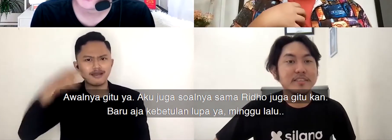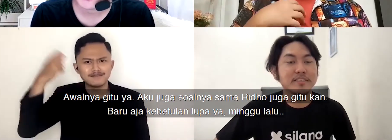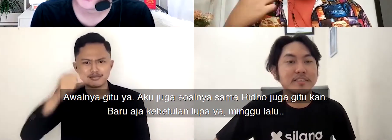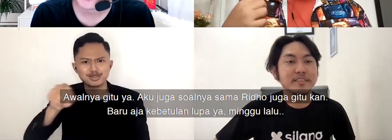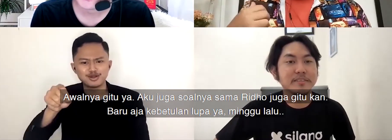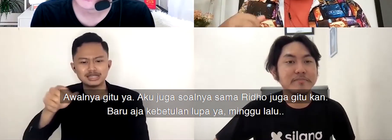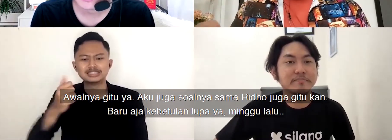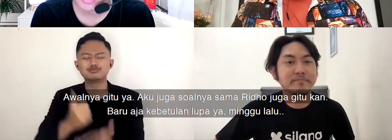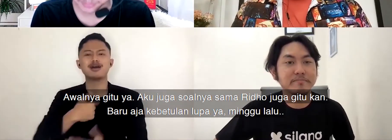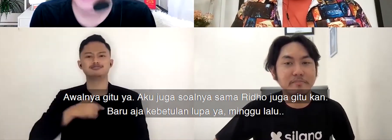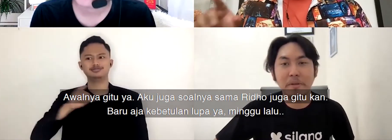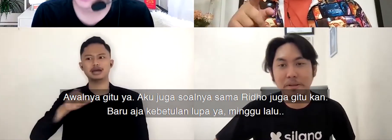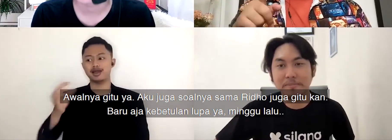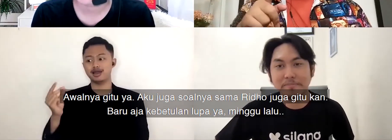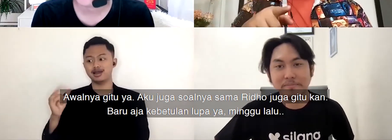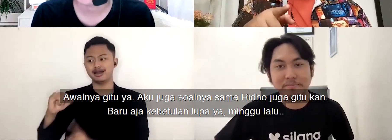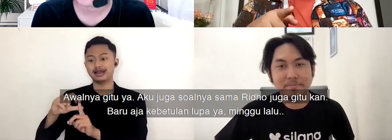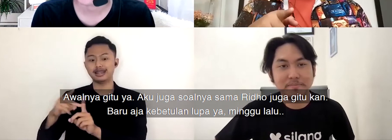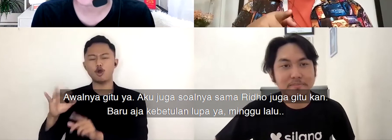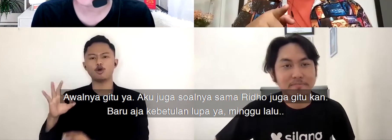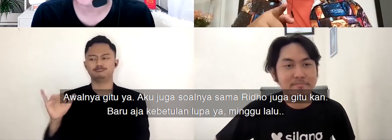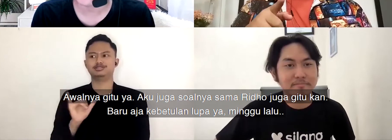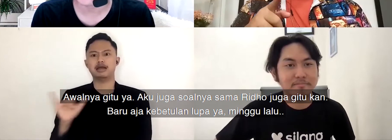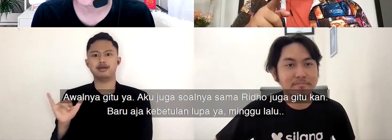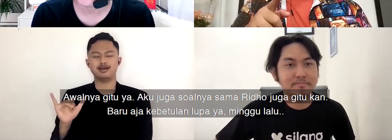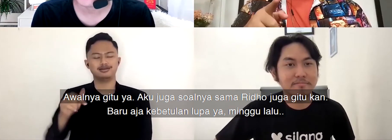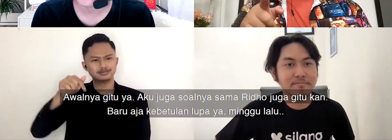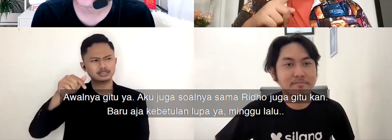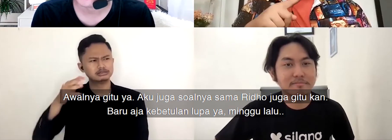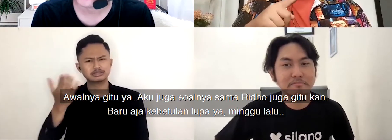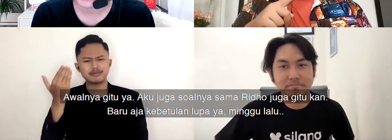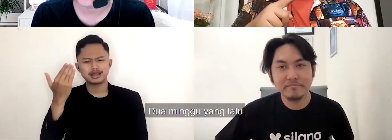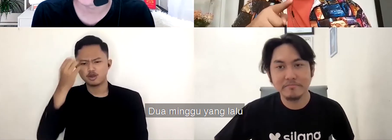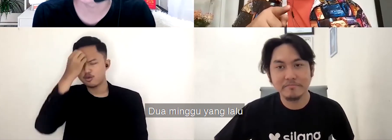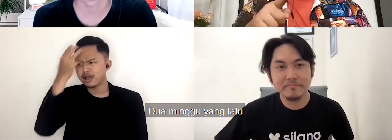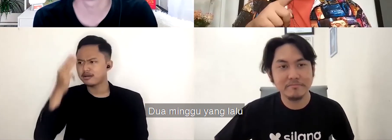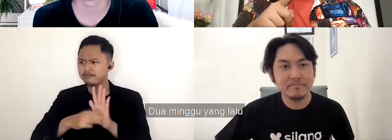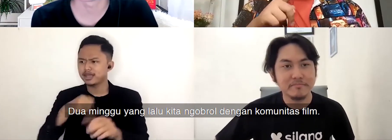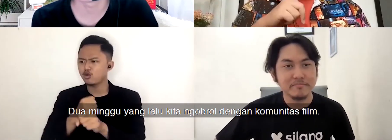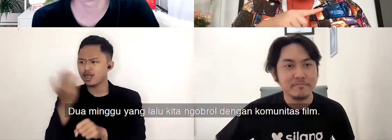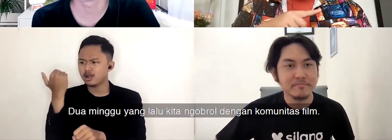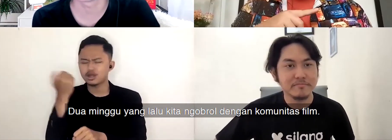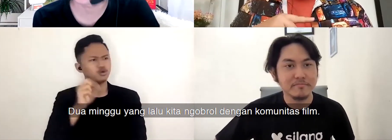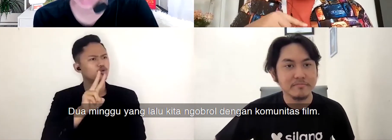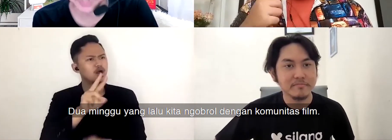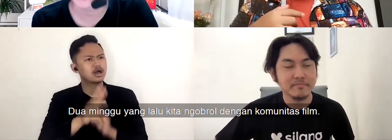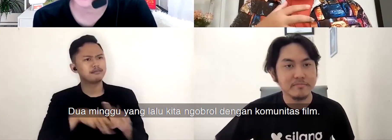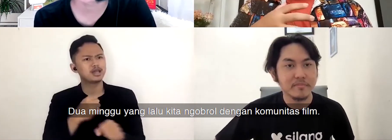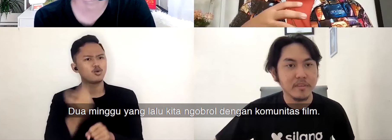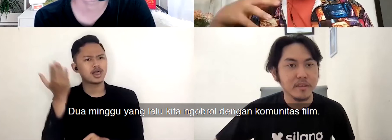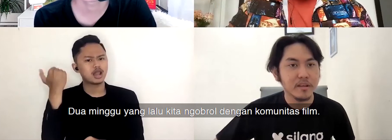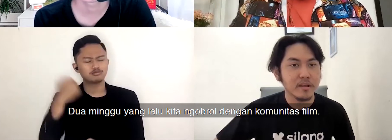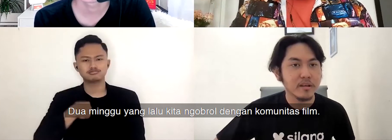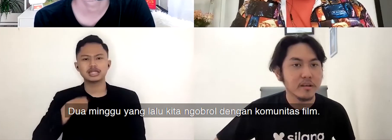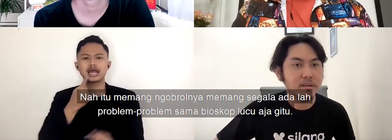juga soalnya sama Ridho juga gitu kan baru aja kebetulan lupa ya Minggu lalu dua minggu yang lalu kayak Bangalore kita